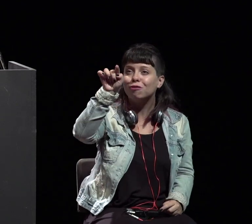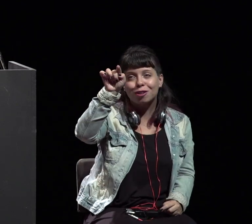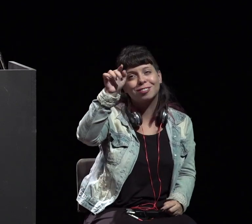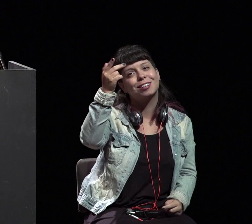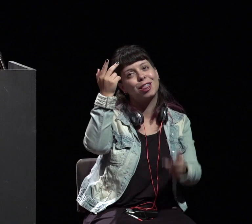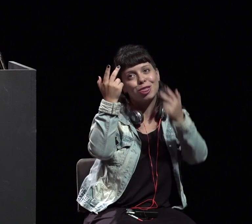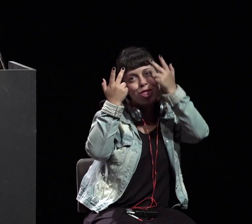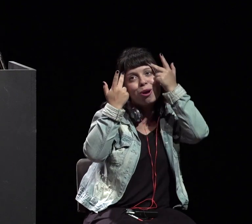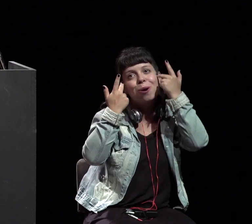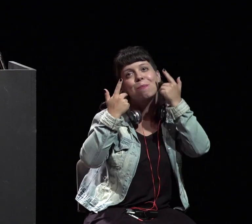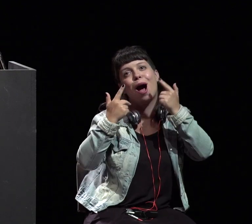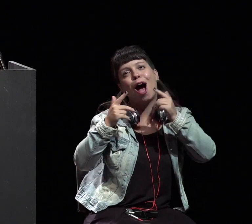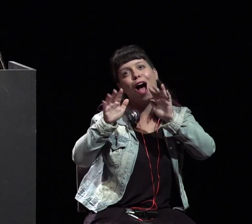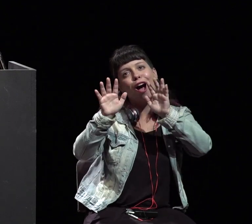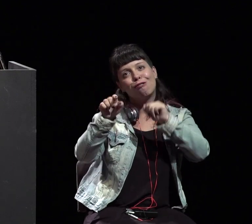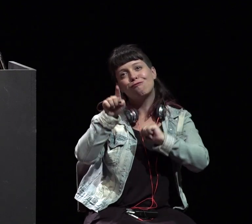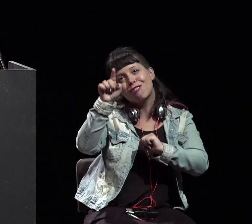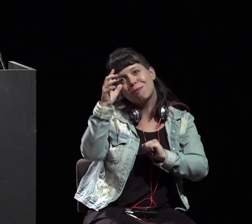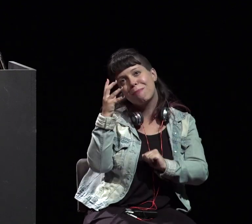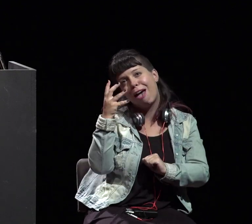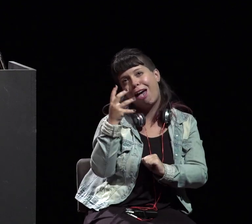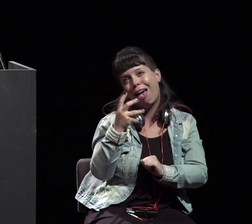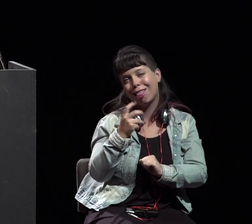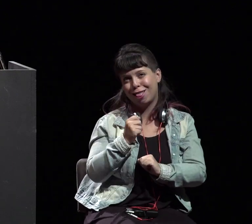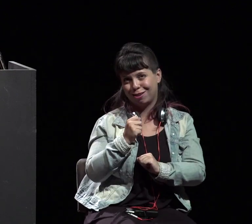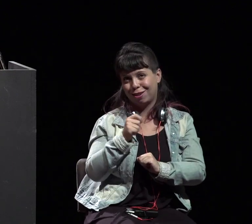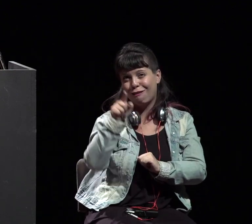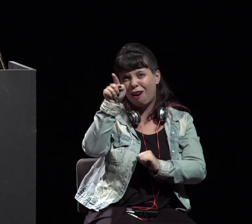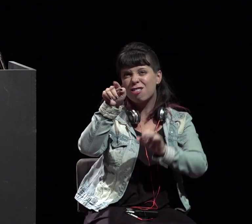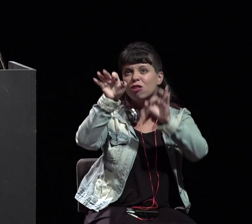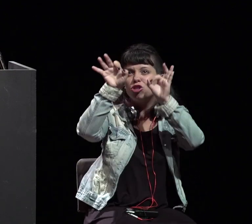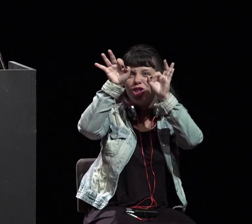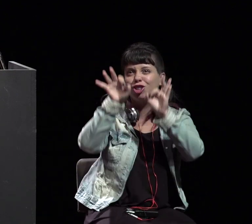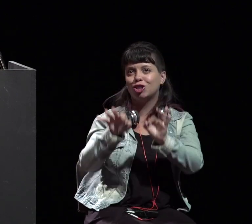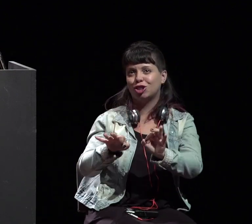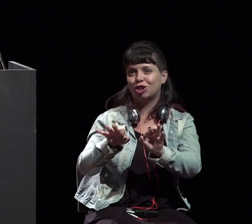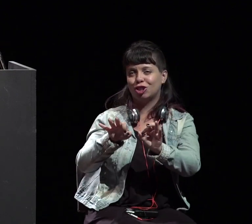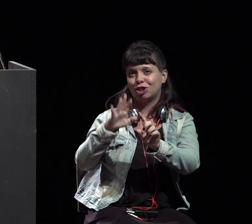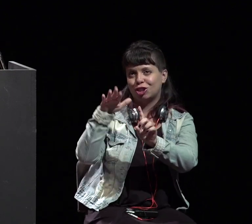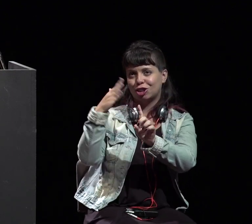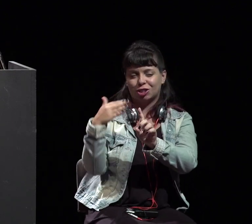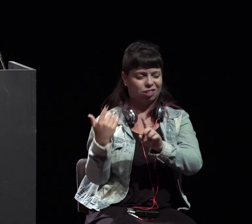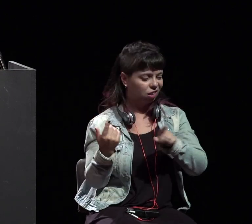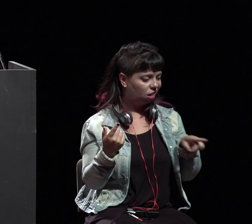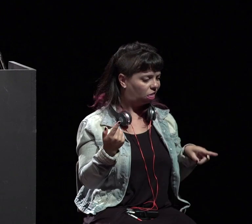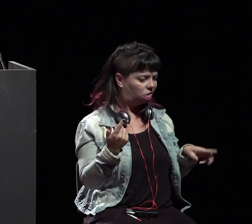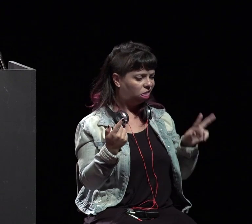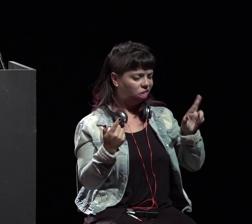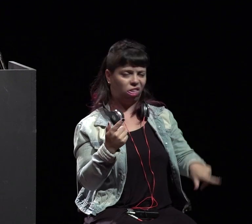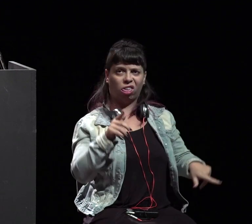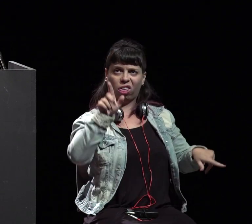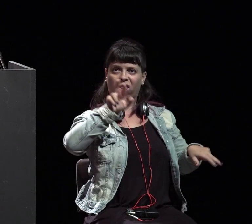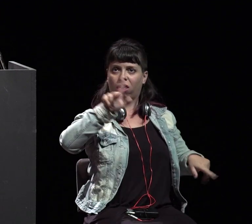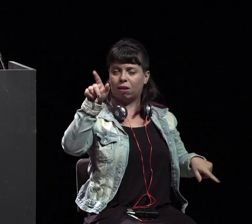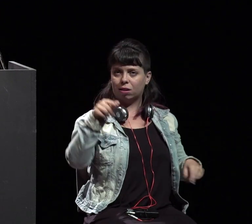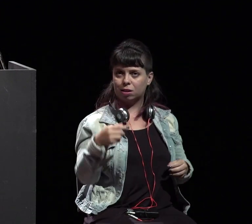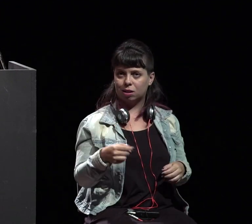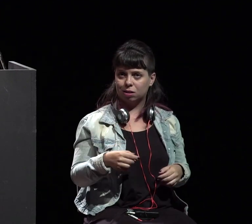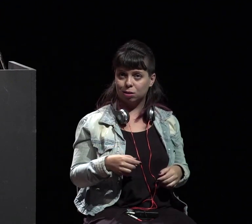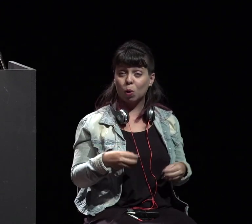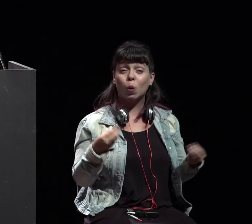o belo, o digno de ser exaltado, como é que a gente percebe, de certa forma,